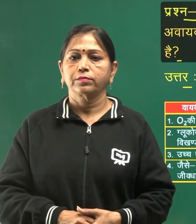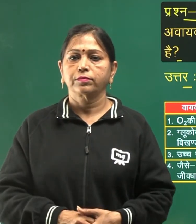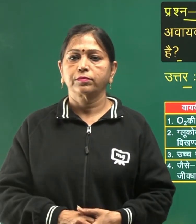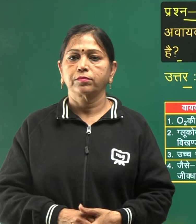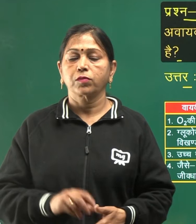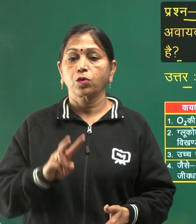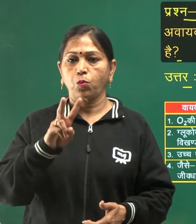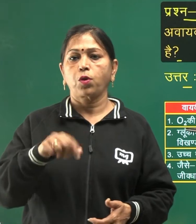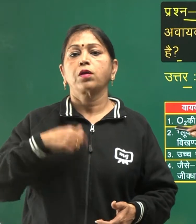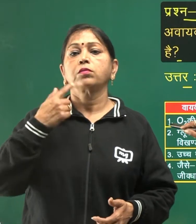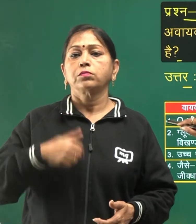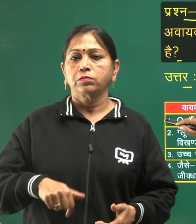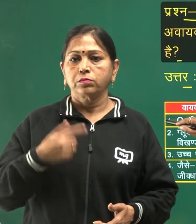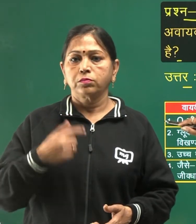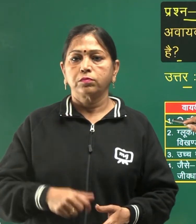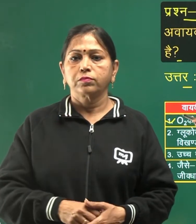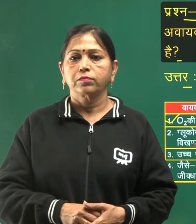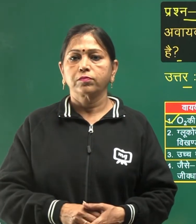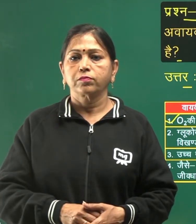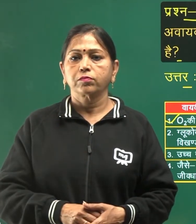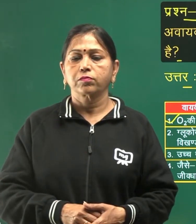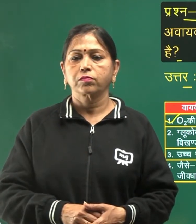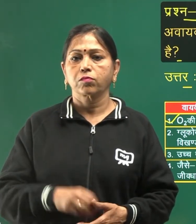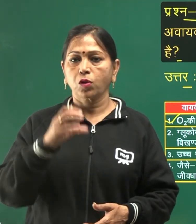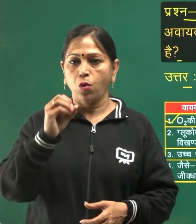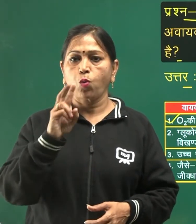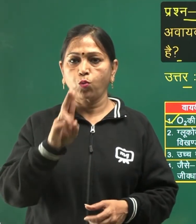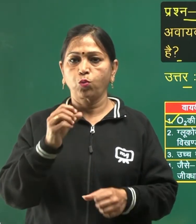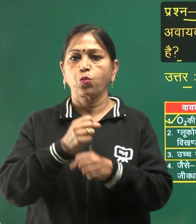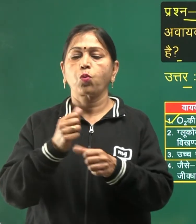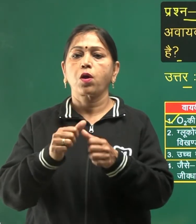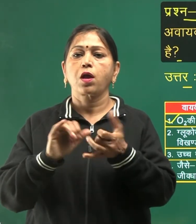वायवीय श्वसन ऑक्सीजन की उपस्थिति में